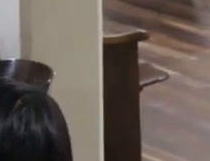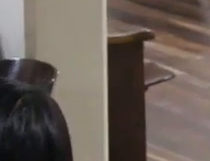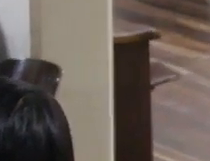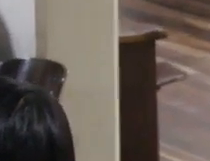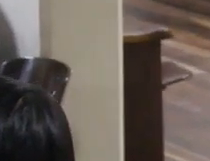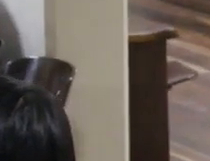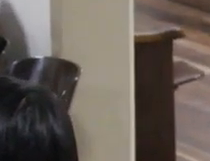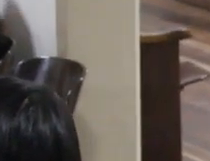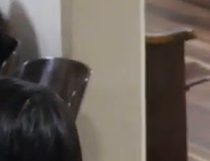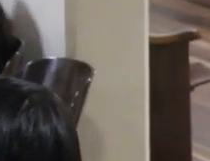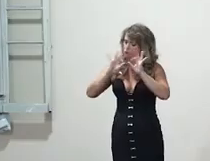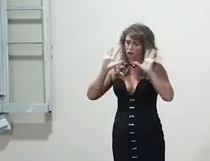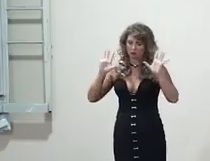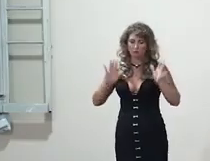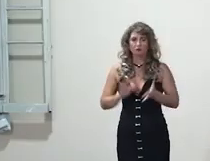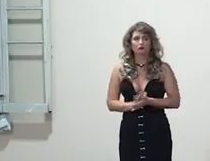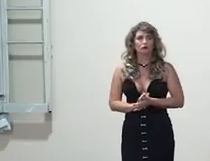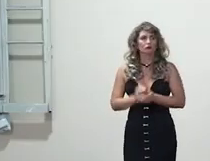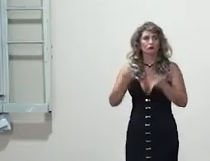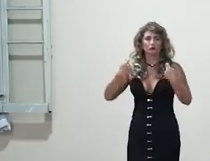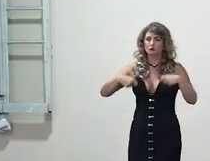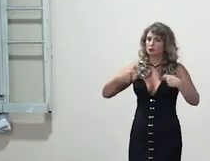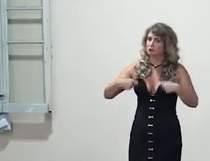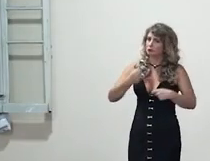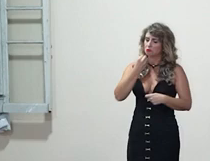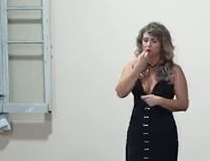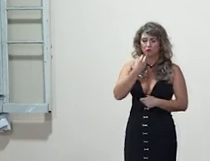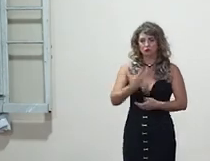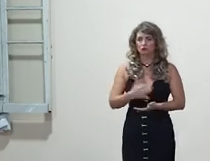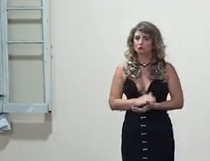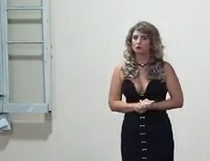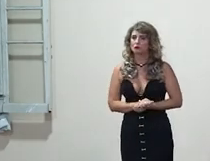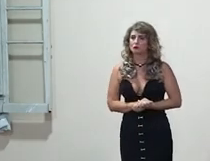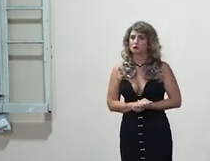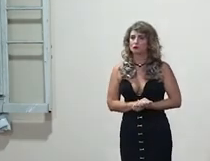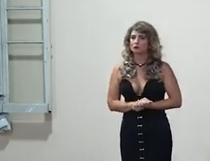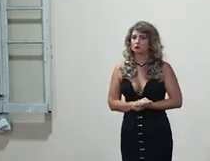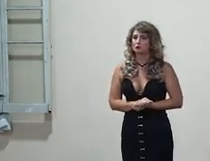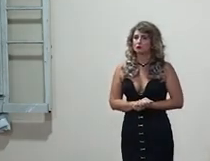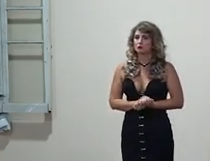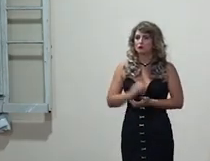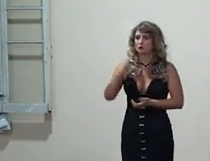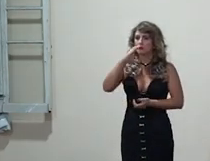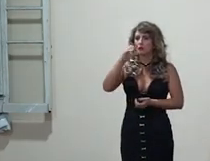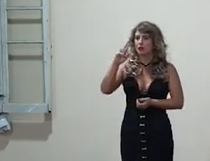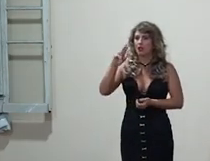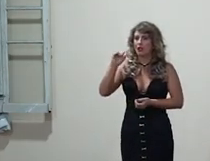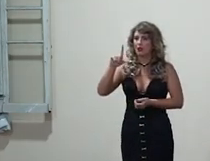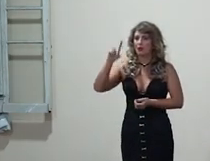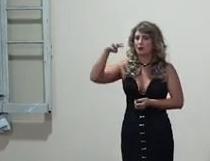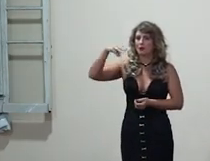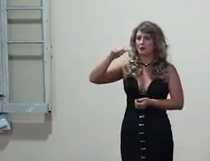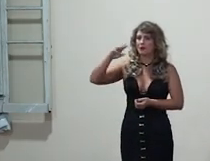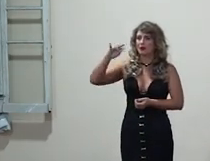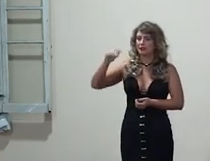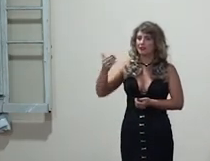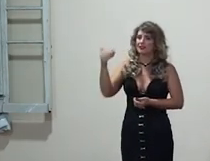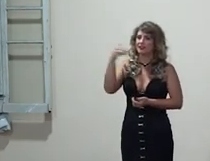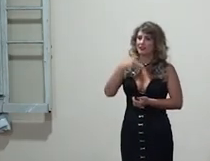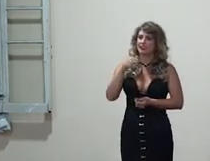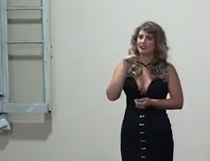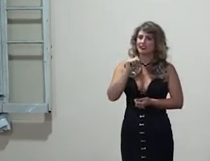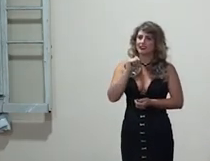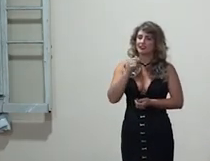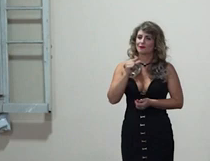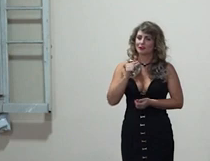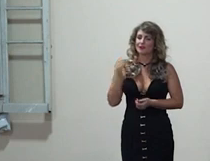também. Ótimo. Muito bom. Carol Mata, vem aqui um pouquinho, venha. Venha,